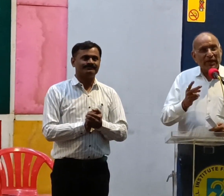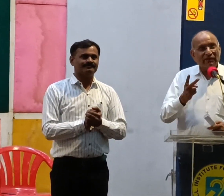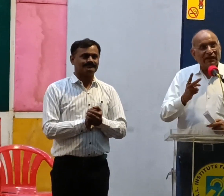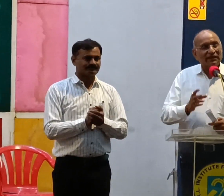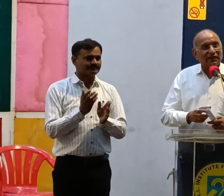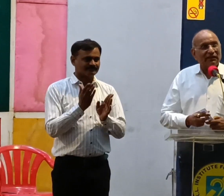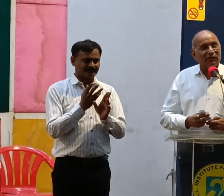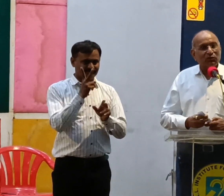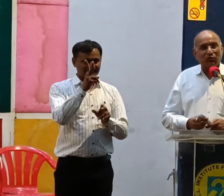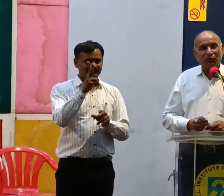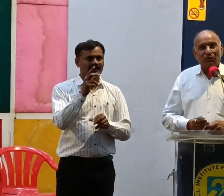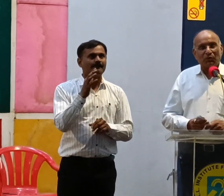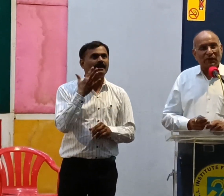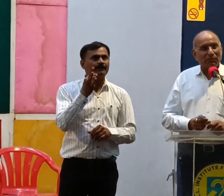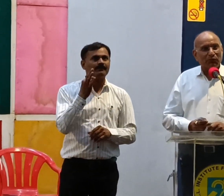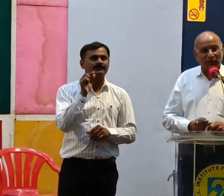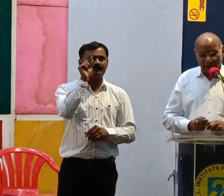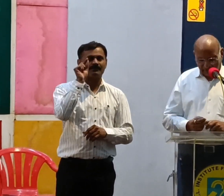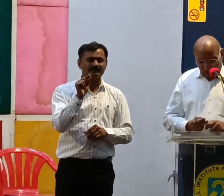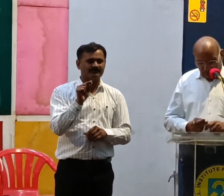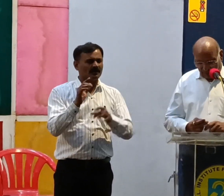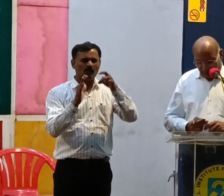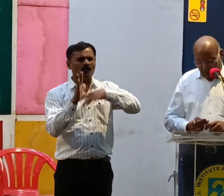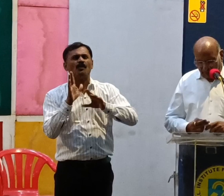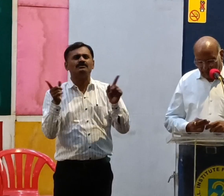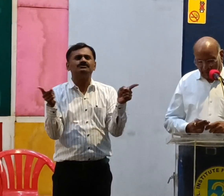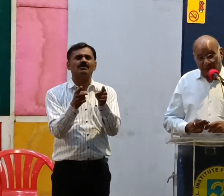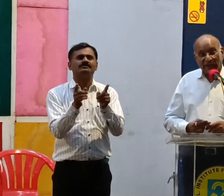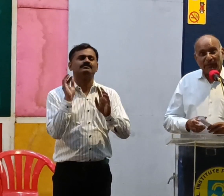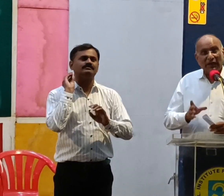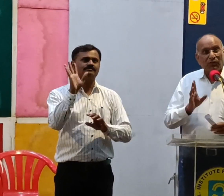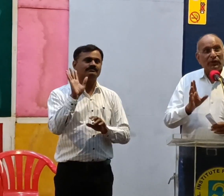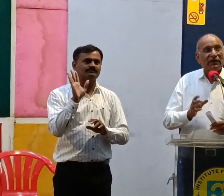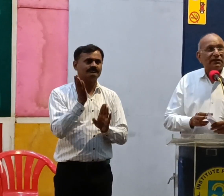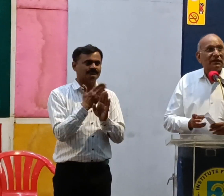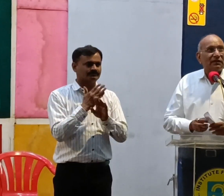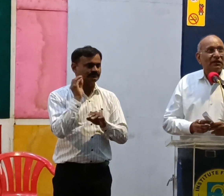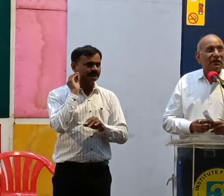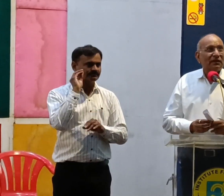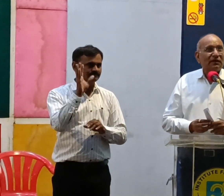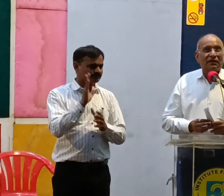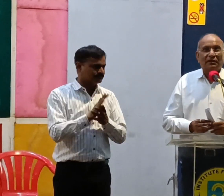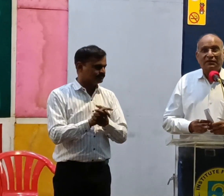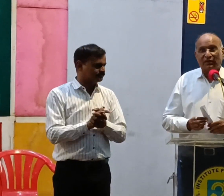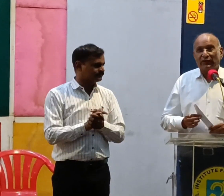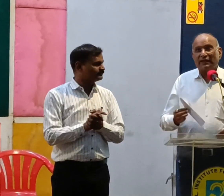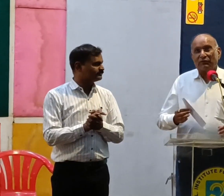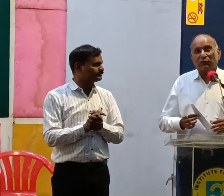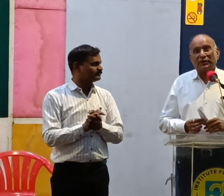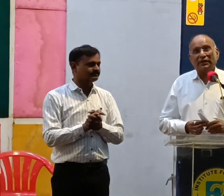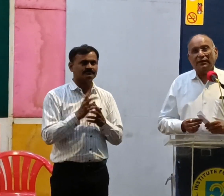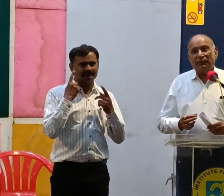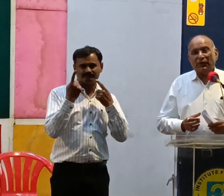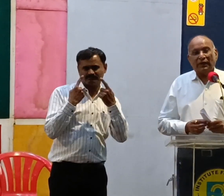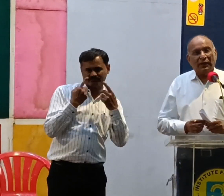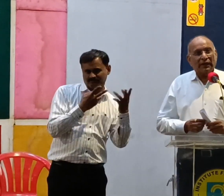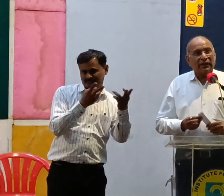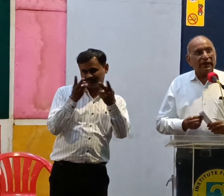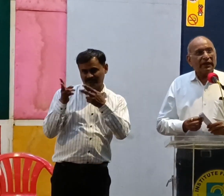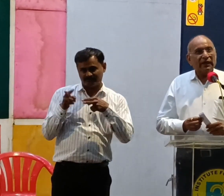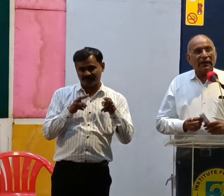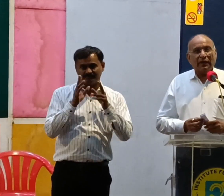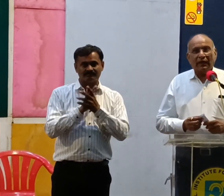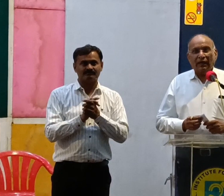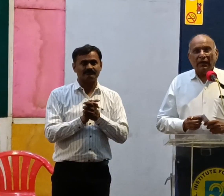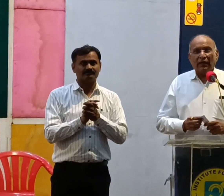હું બે વાત કહેવાનો છું, બહુ લાંબુ નથી કહેવું, પણ એ પહેલાં હું એક સર્વે કરવો છે